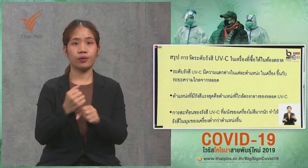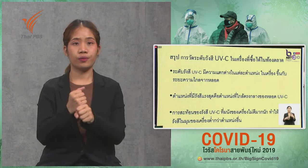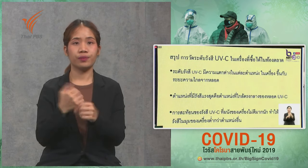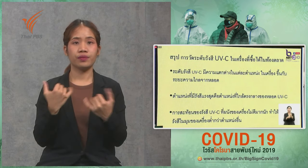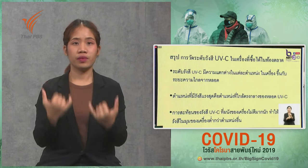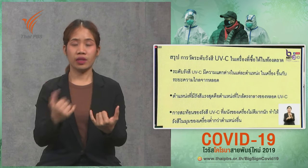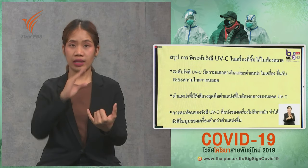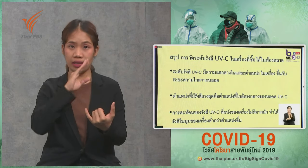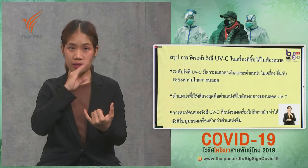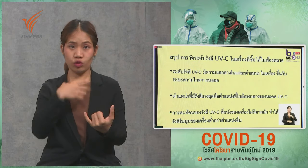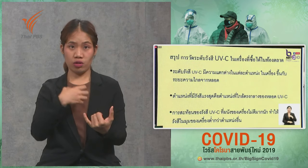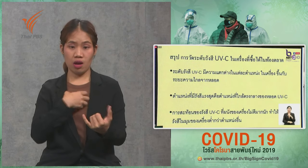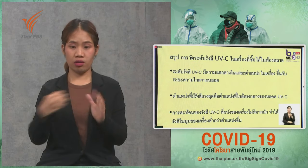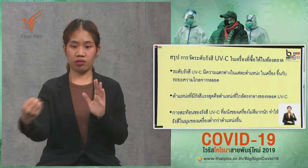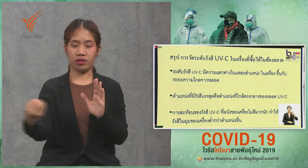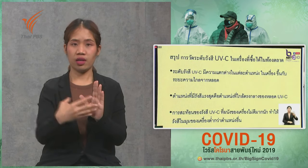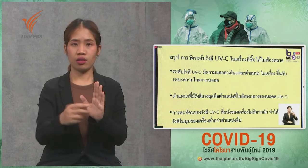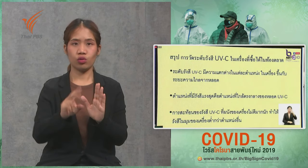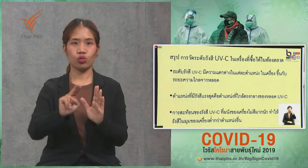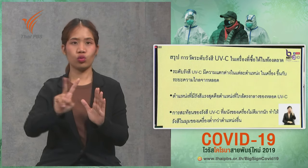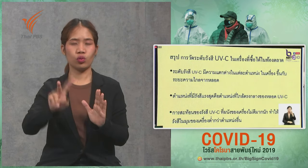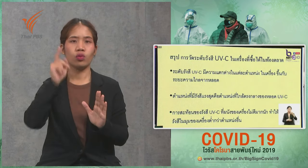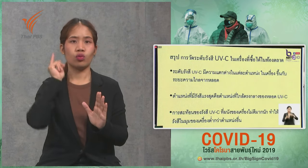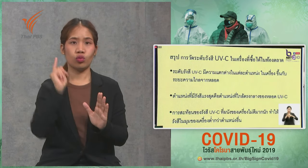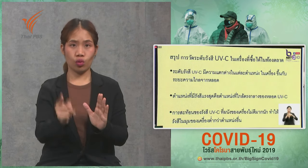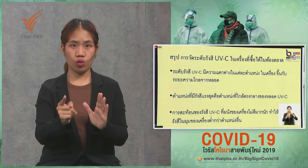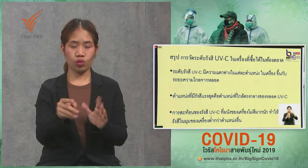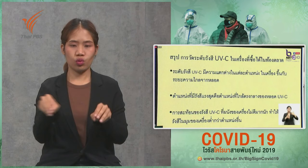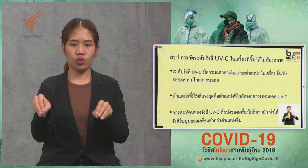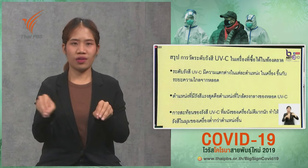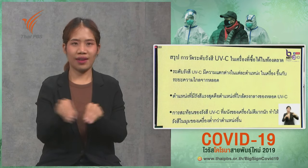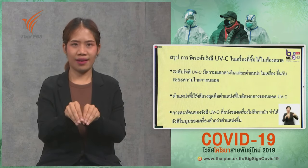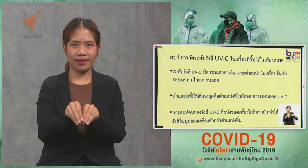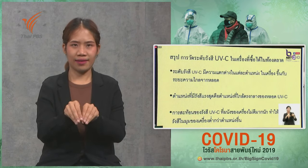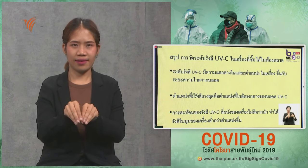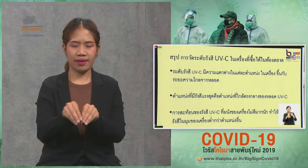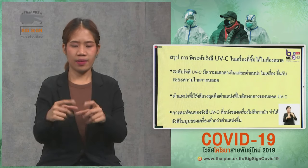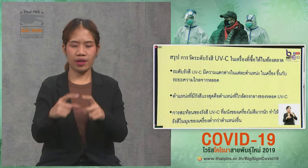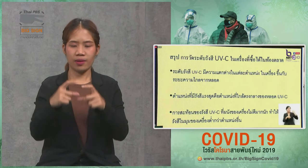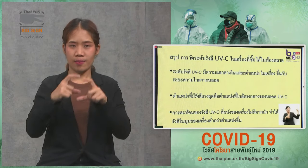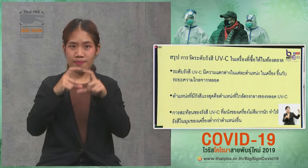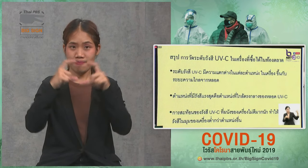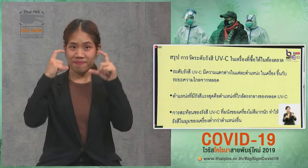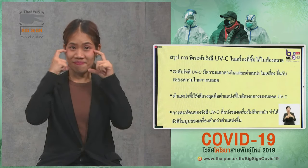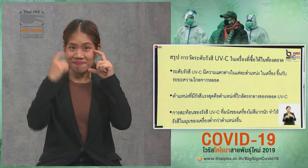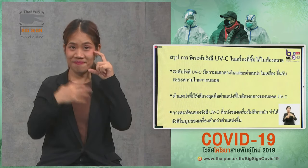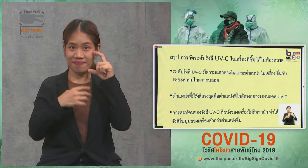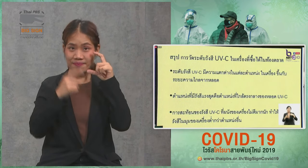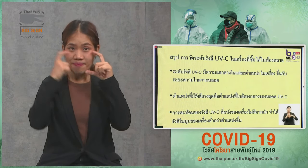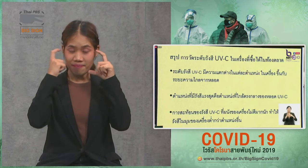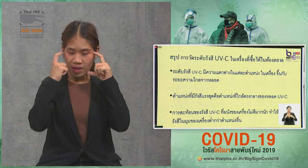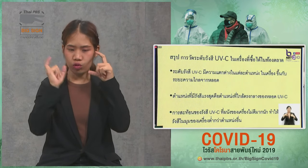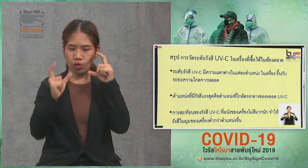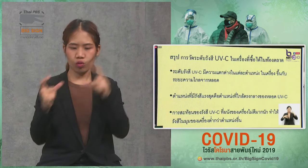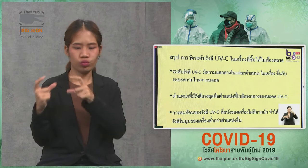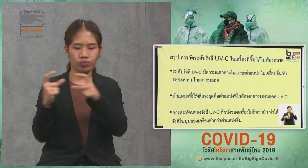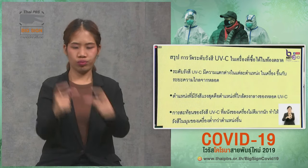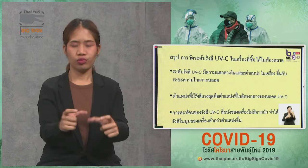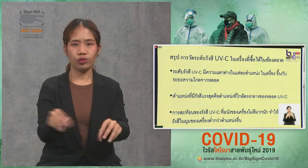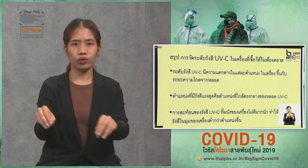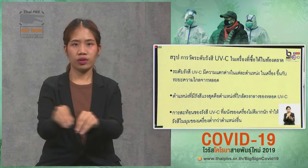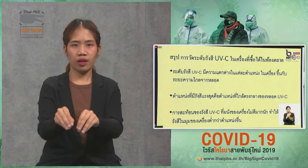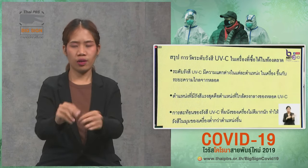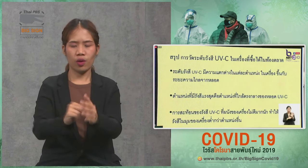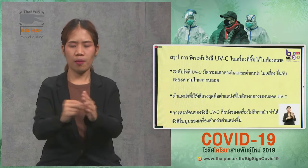ถ้าจะฉายแสง UV เนี่ยก็คือควรจะอยู่ใกล้กับหลอด UV นะครับไม่ควรมีอะไรบังไม่ควรให้สะท้อนมา